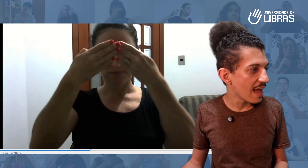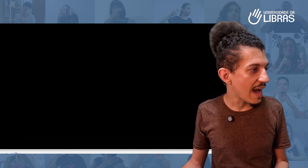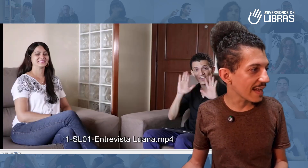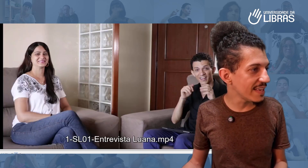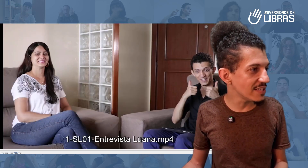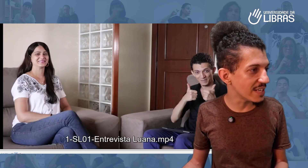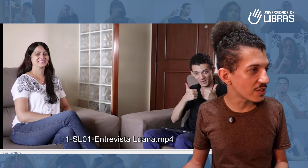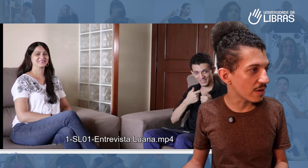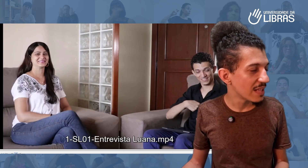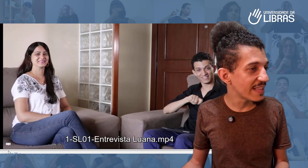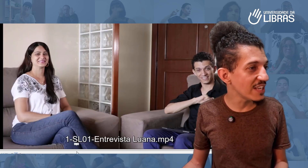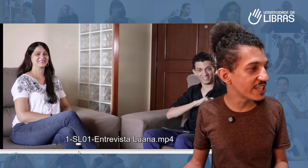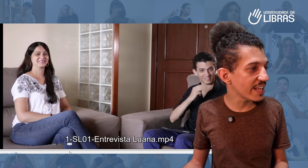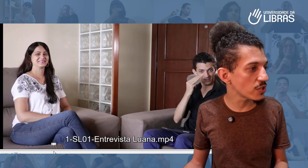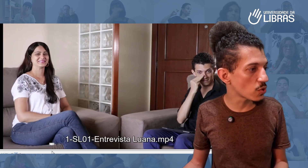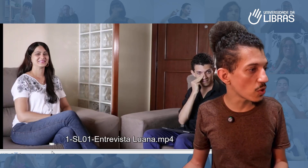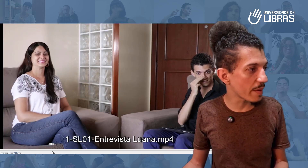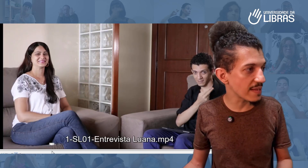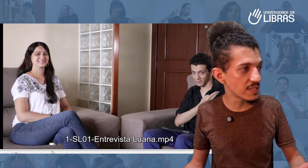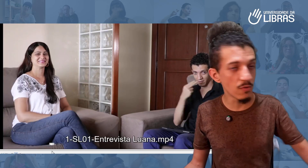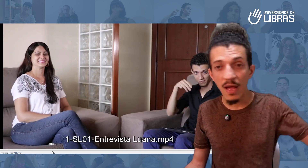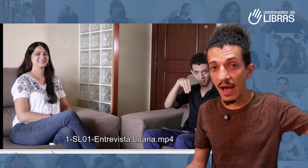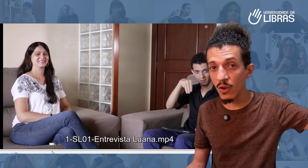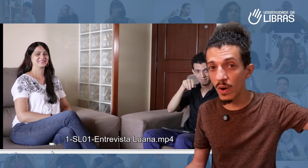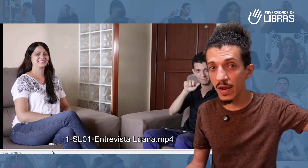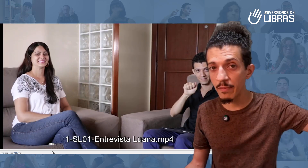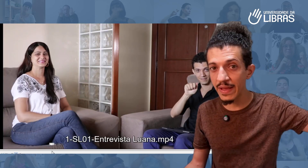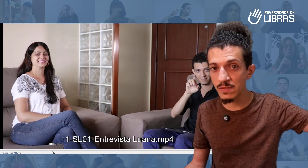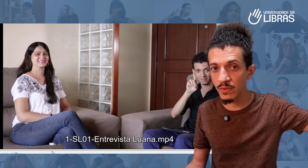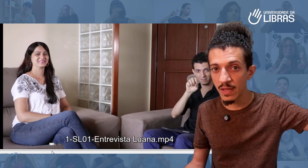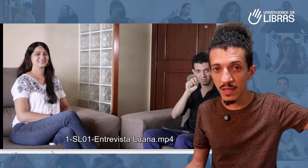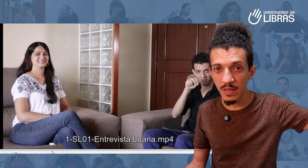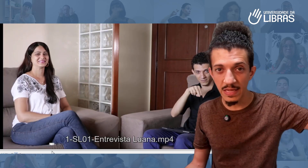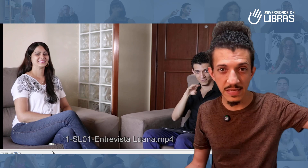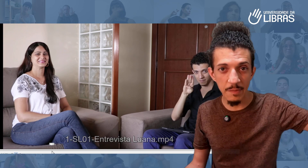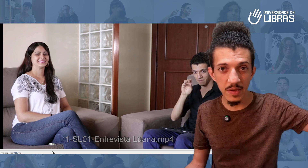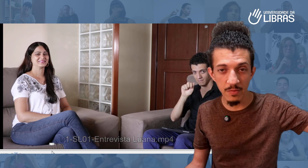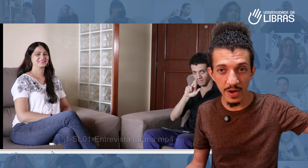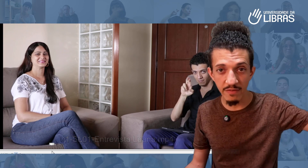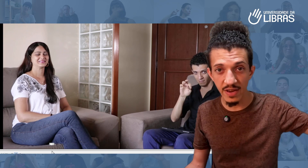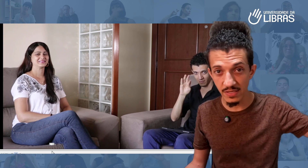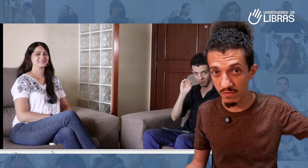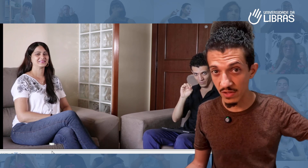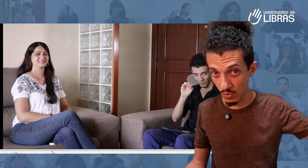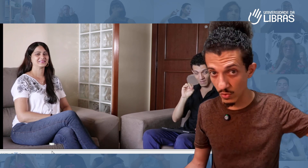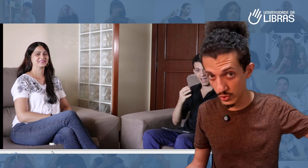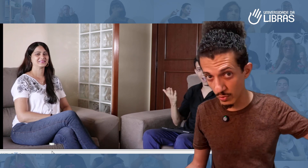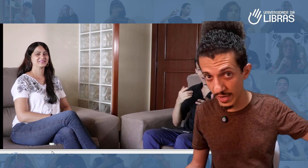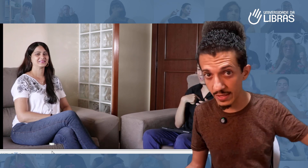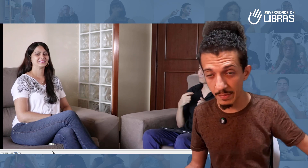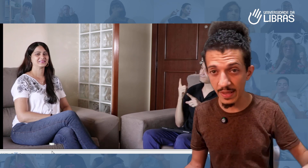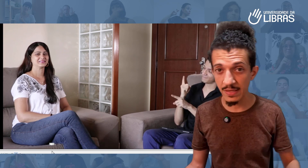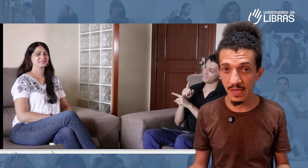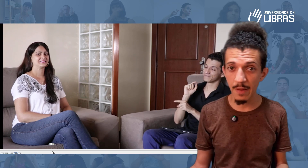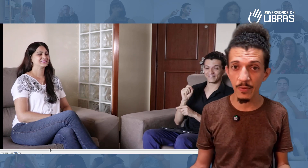Enfim, aqui, gente, ó, tem gente de todo o Brasil. A Luana mesmo, que nessa época que morava lá em Salvador, onde eu